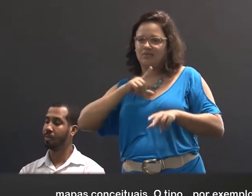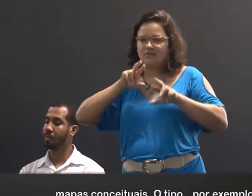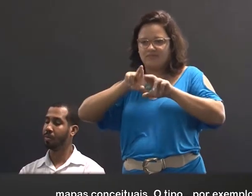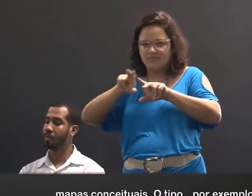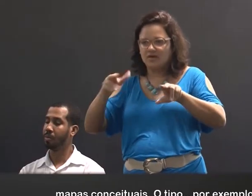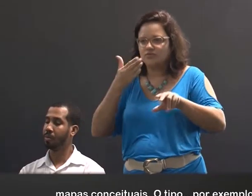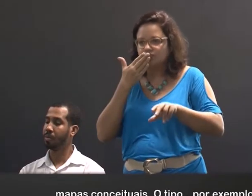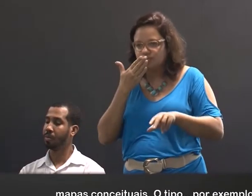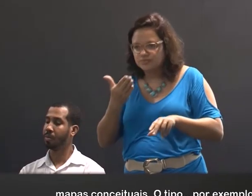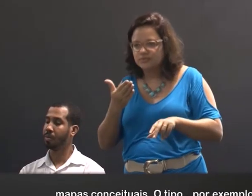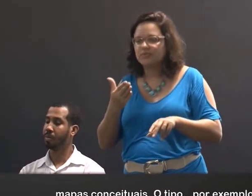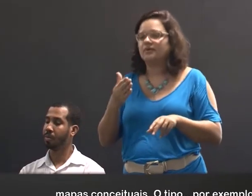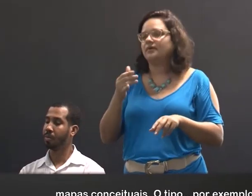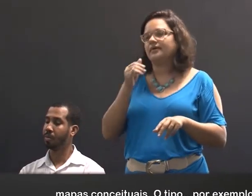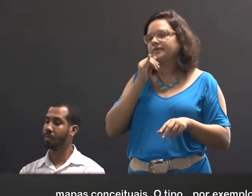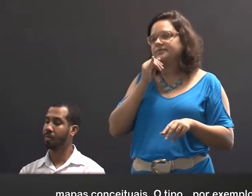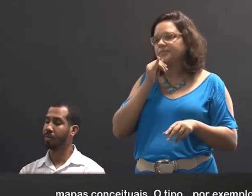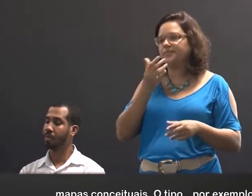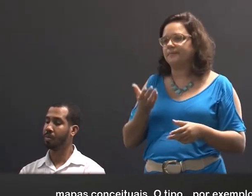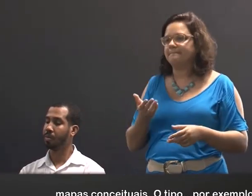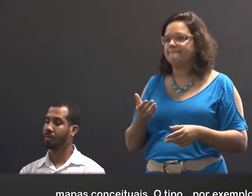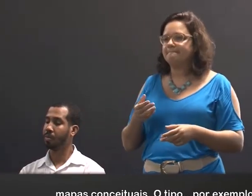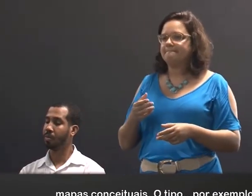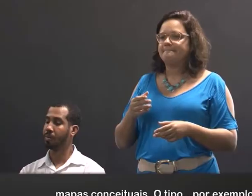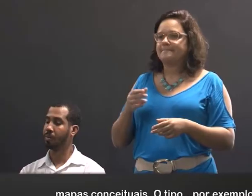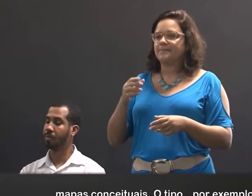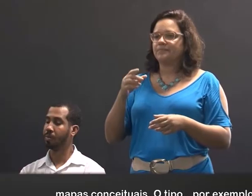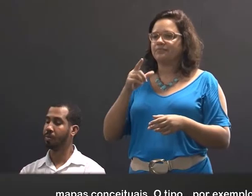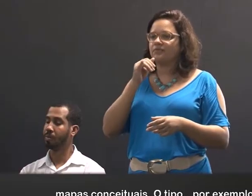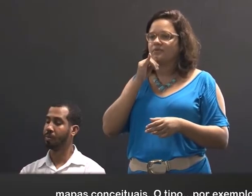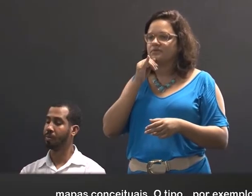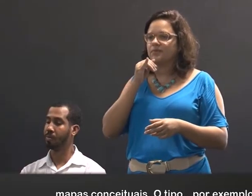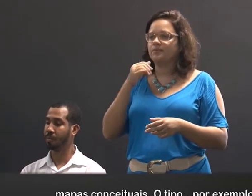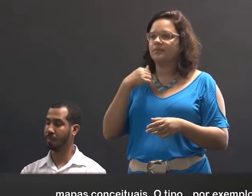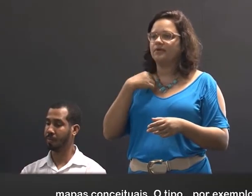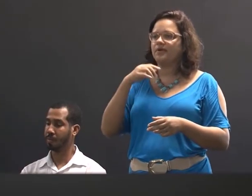mapa conceitual. Um tipo, por exemplo,